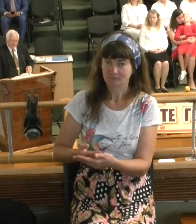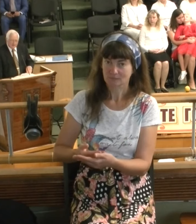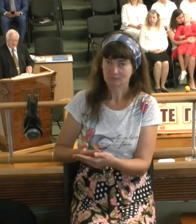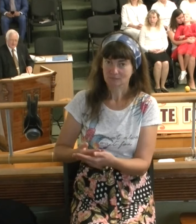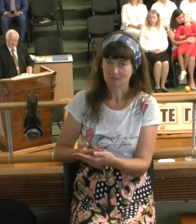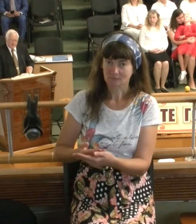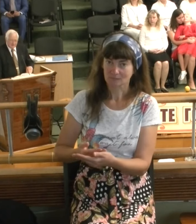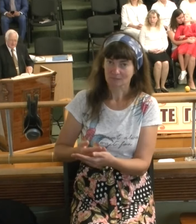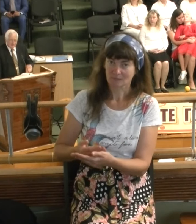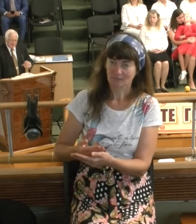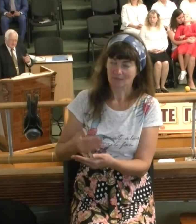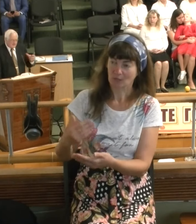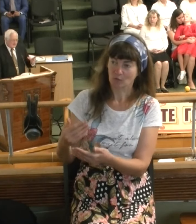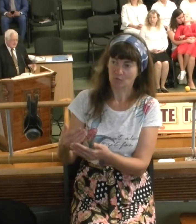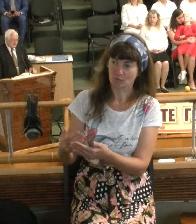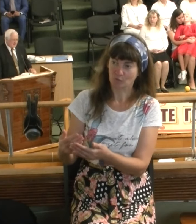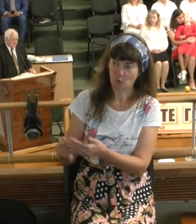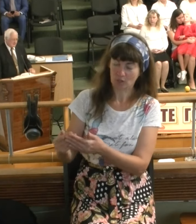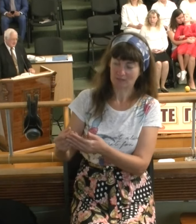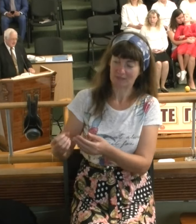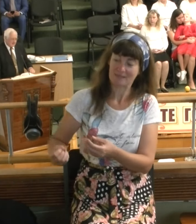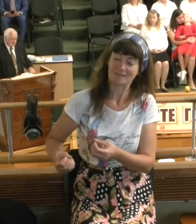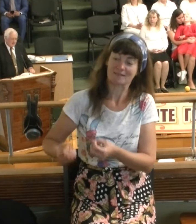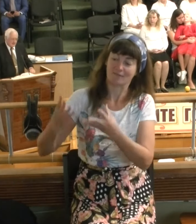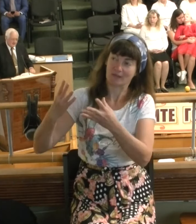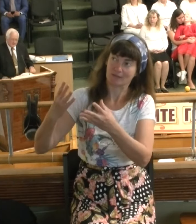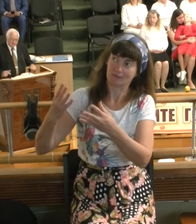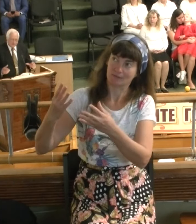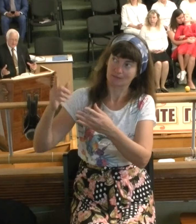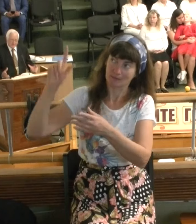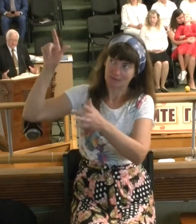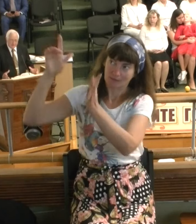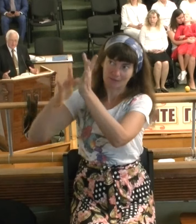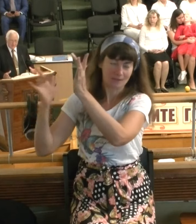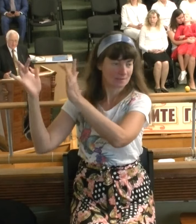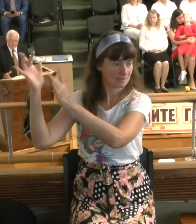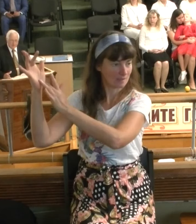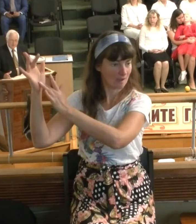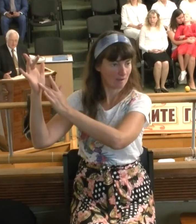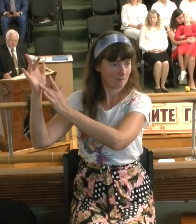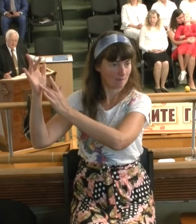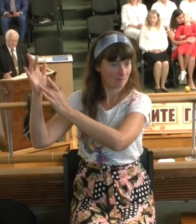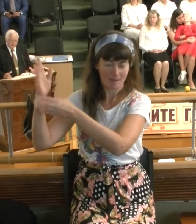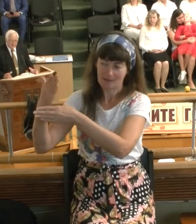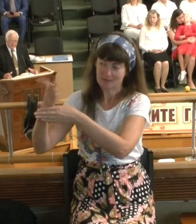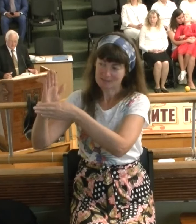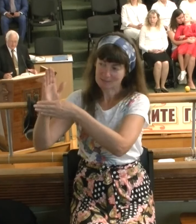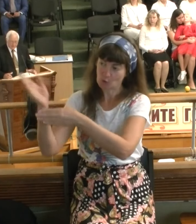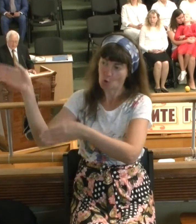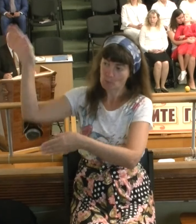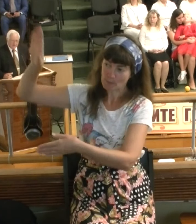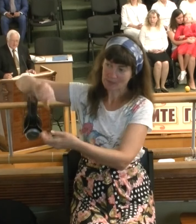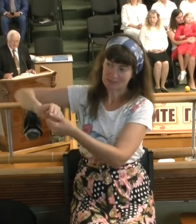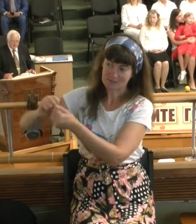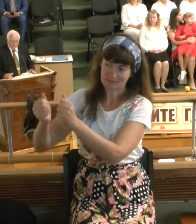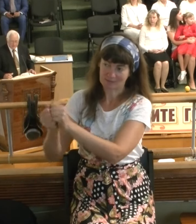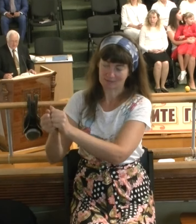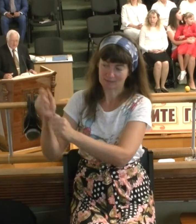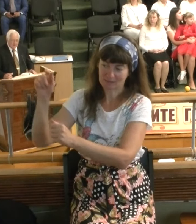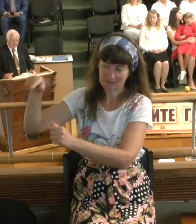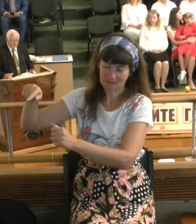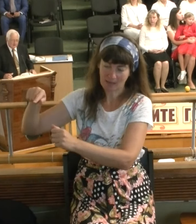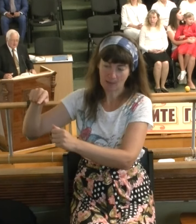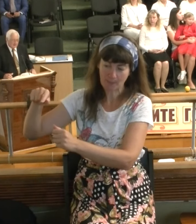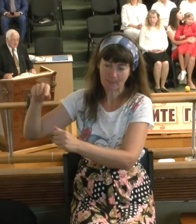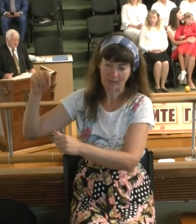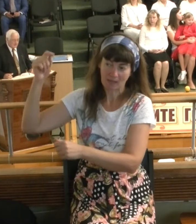разлом скалы, здесь истекал Спаситель кровью средь злобы,